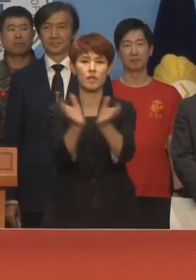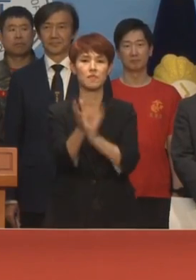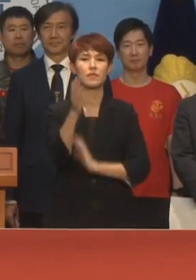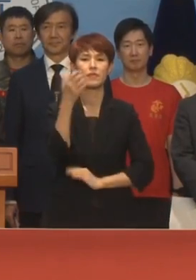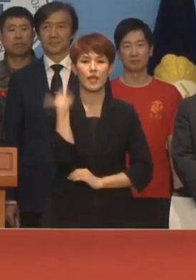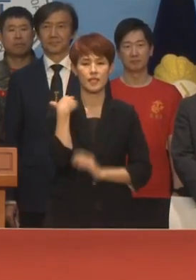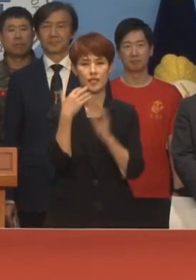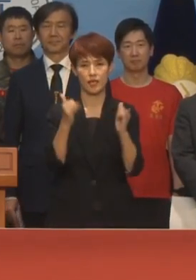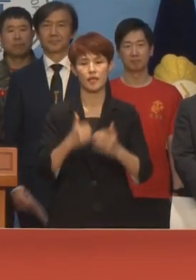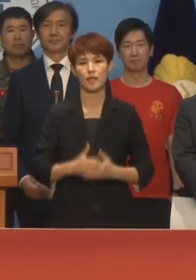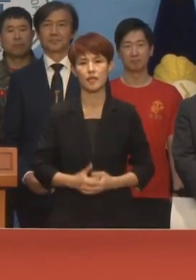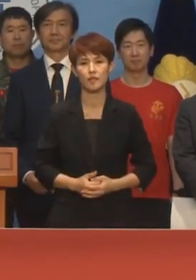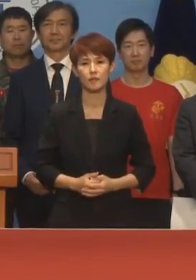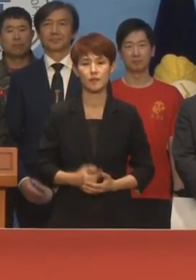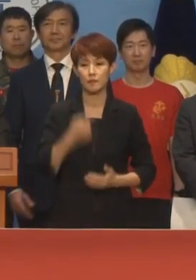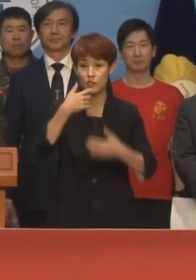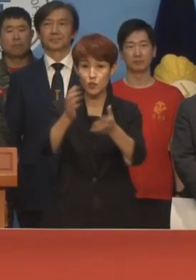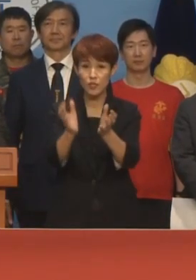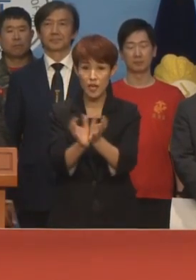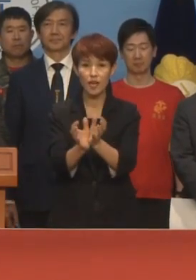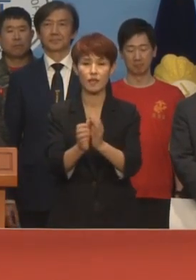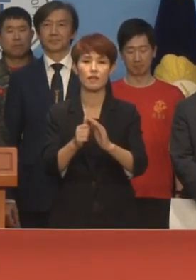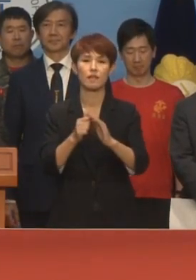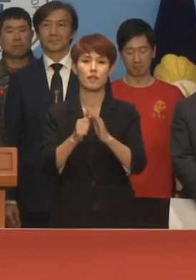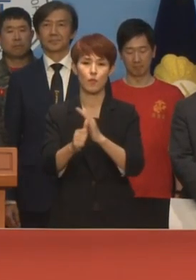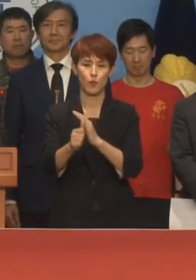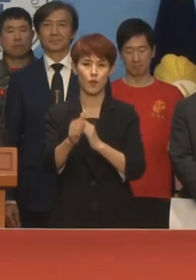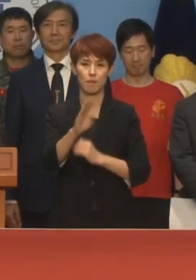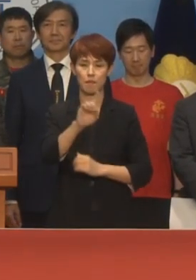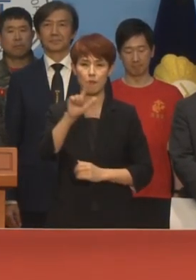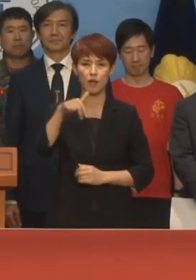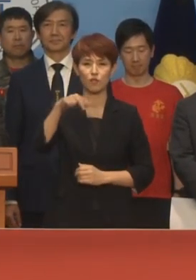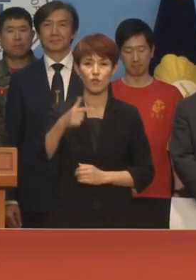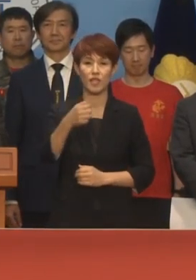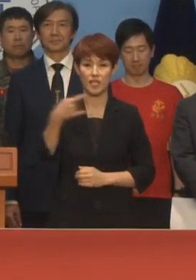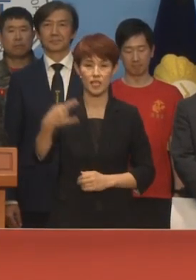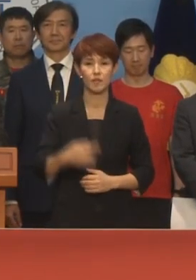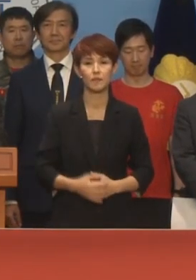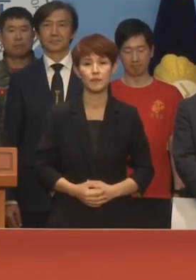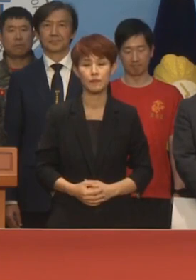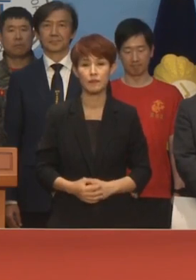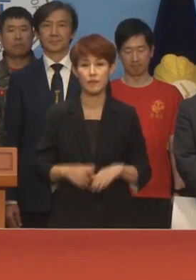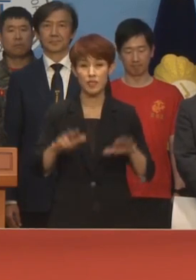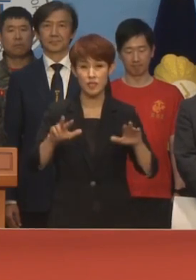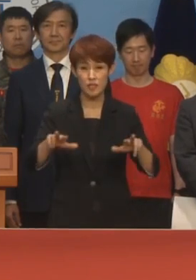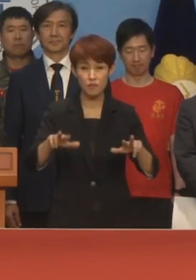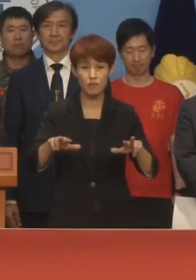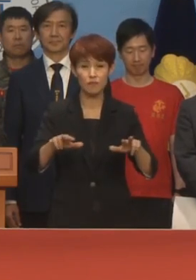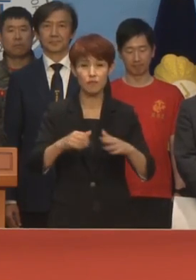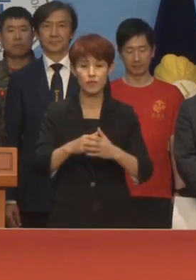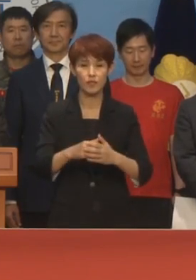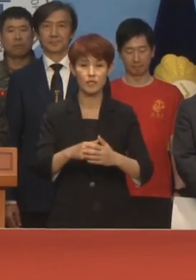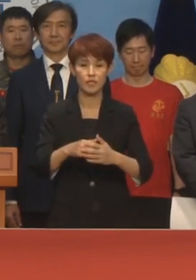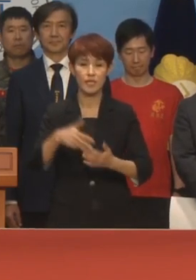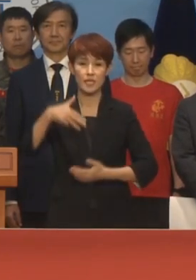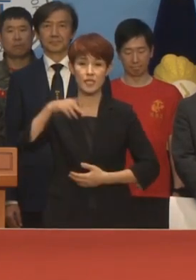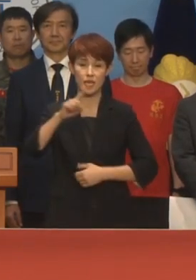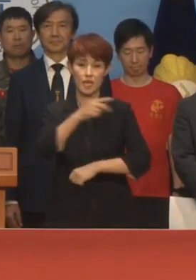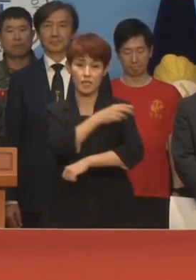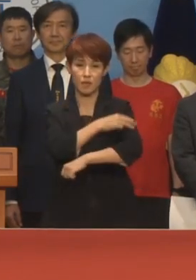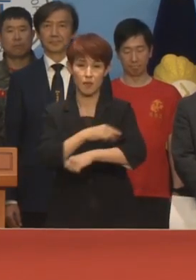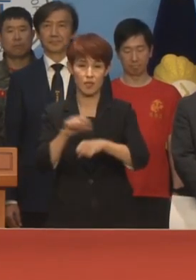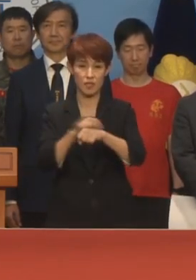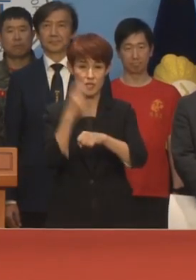있는 더불어민주당 원내수석부 대표 박주민입니다. 지금 통과시키려고 하는 최상병 특검법의